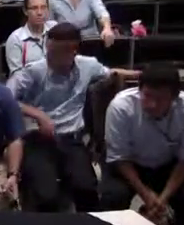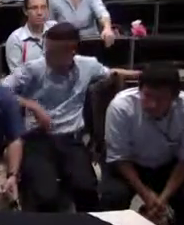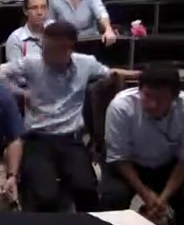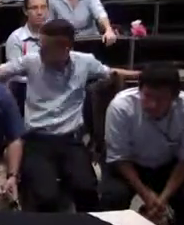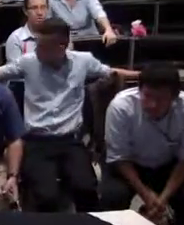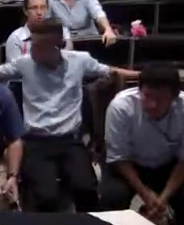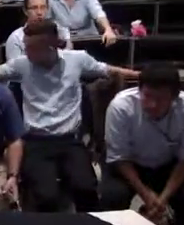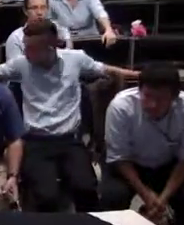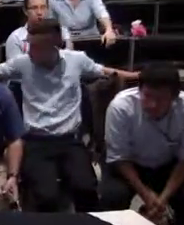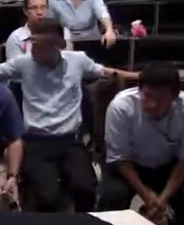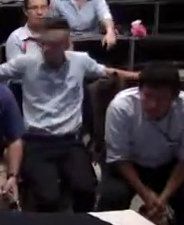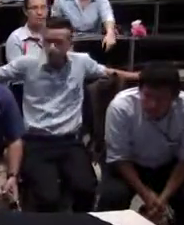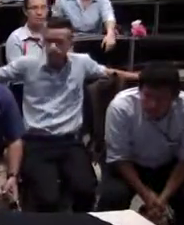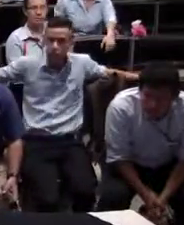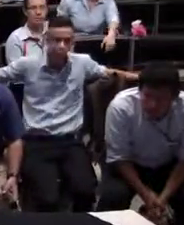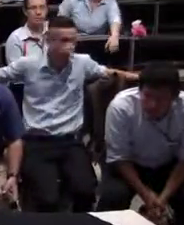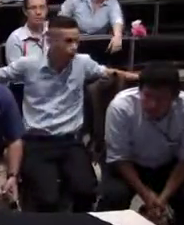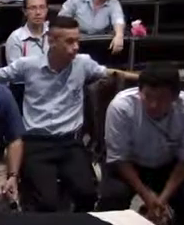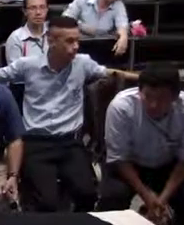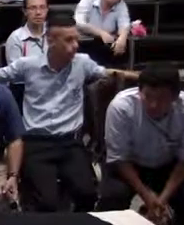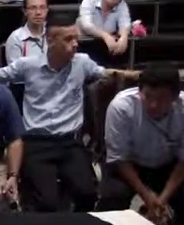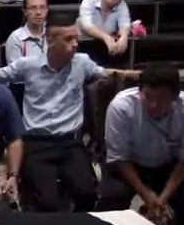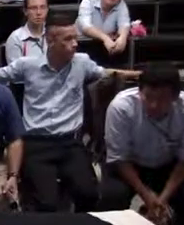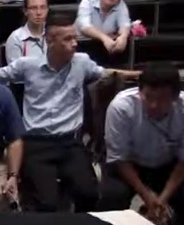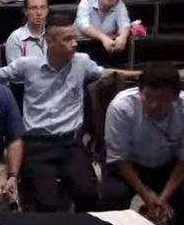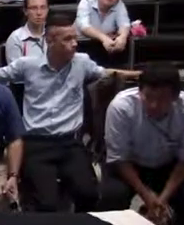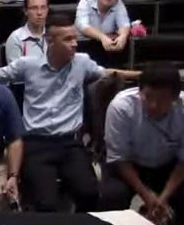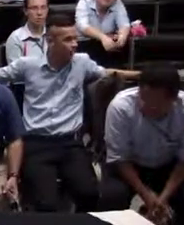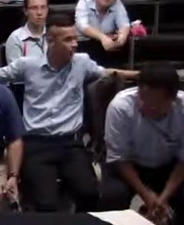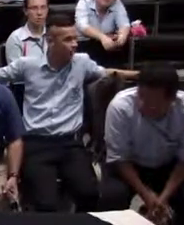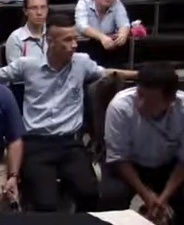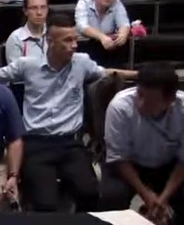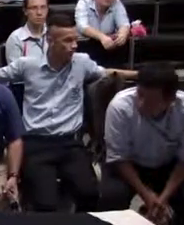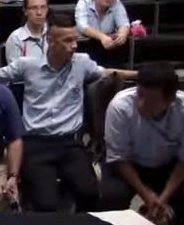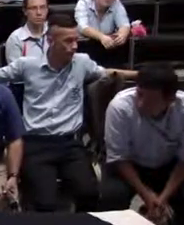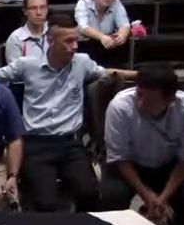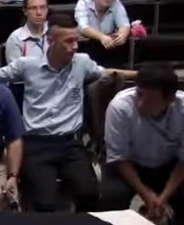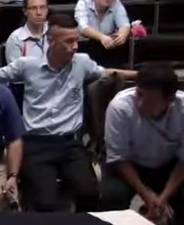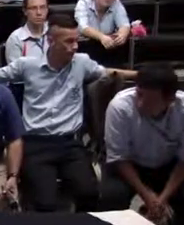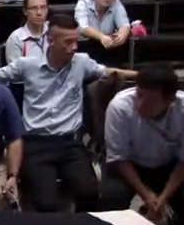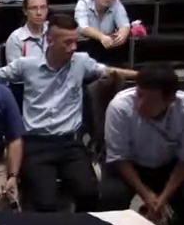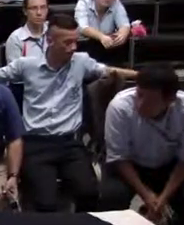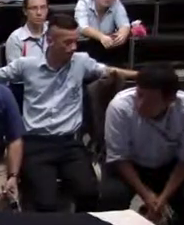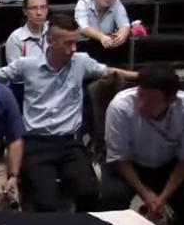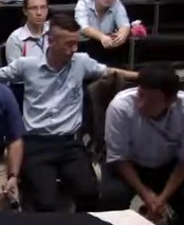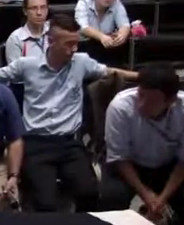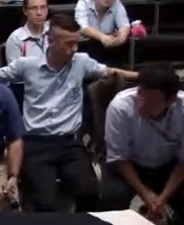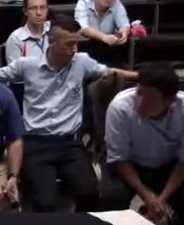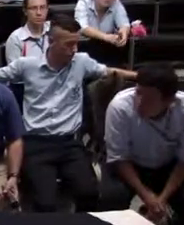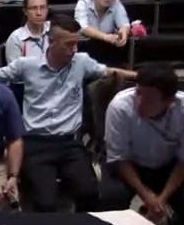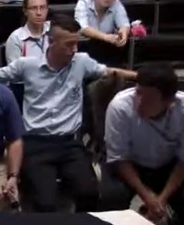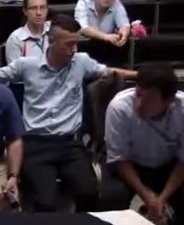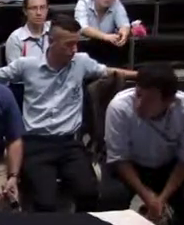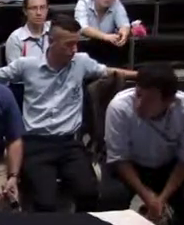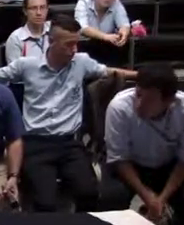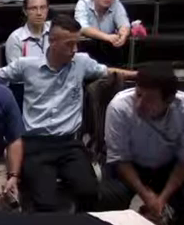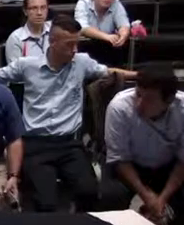consideramos algunos instructores que las actividades deben ser adaptadas para población